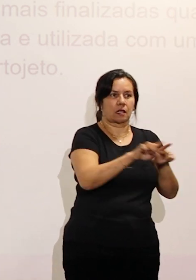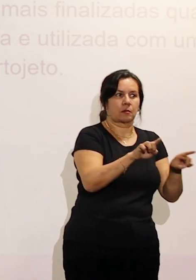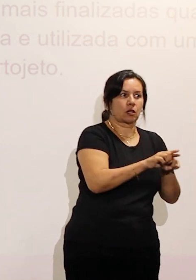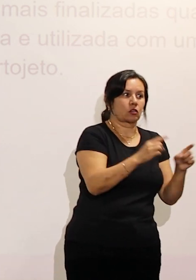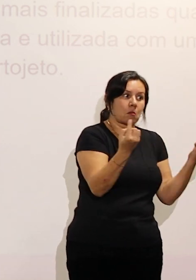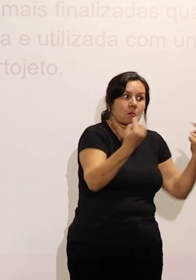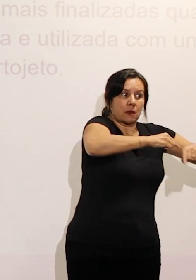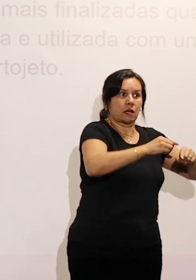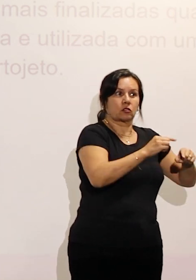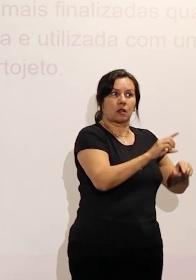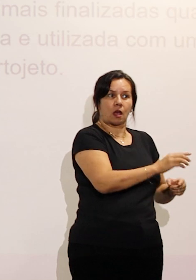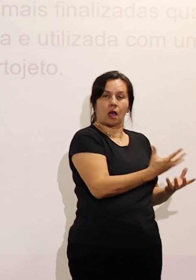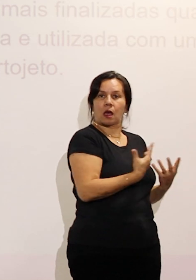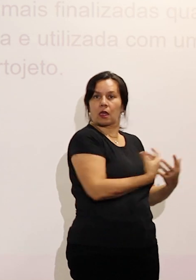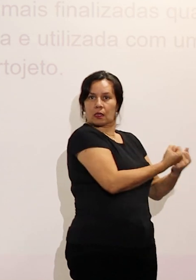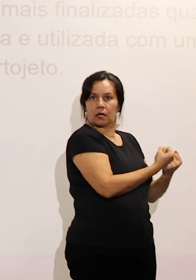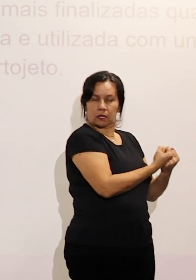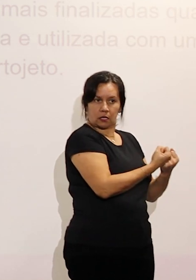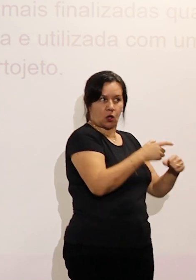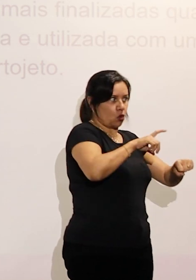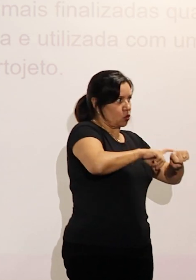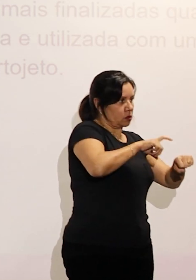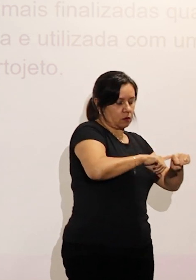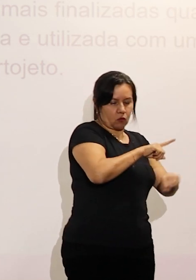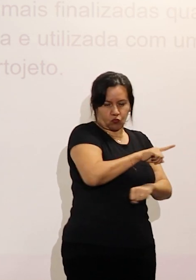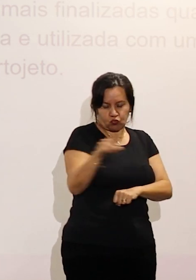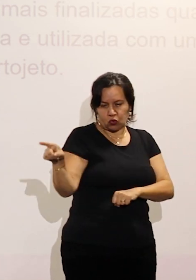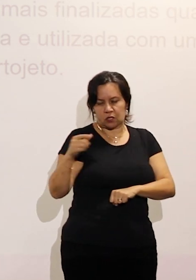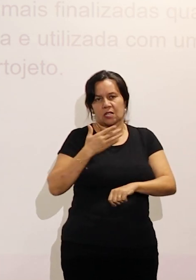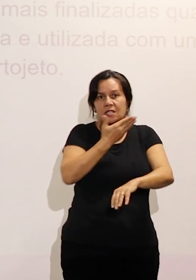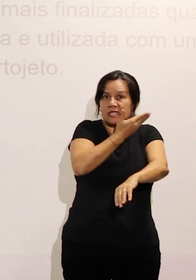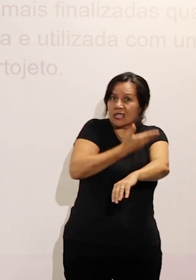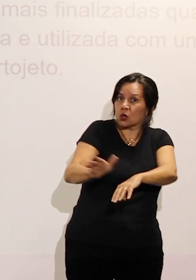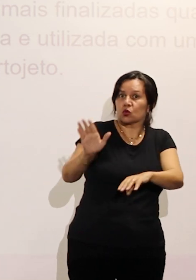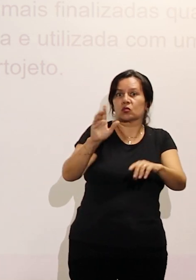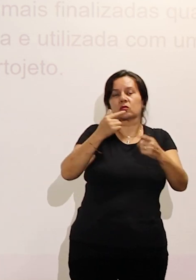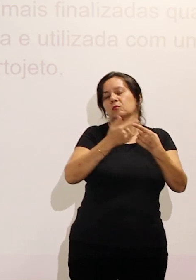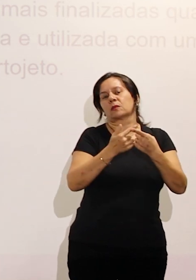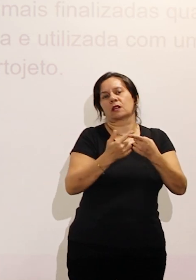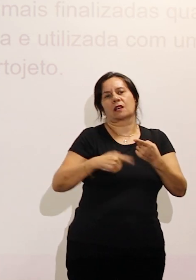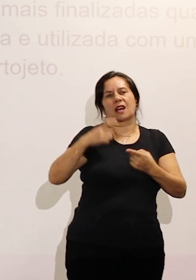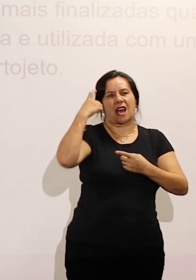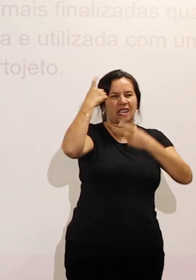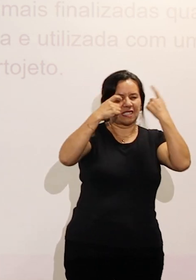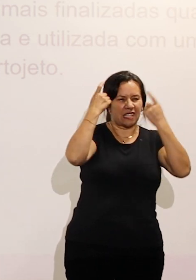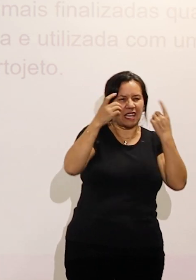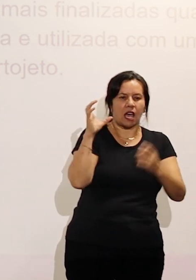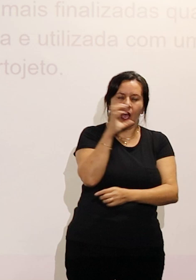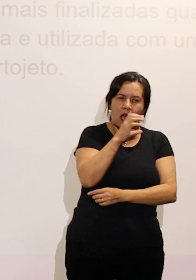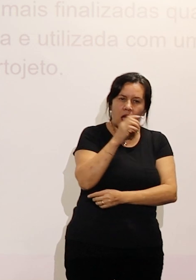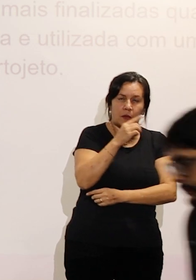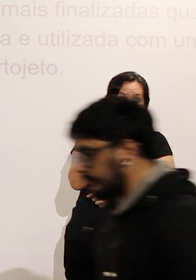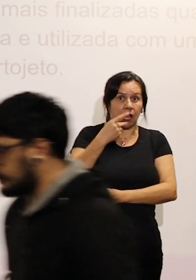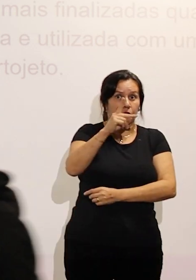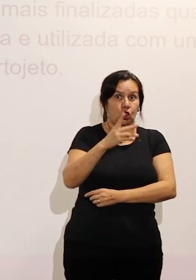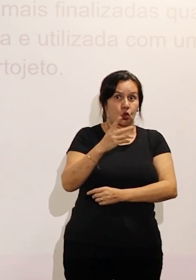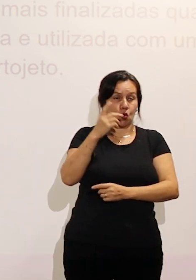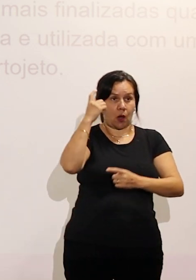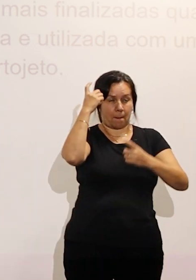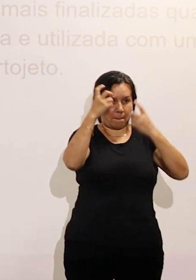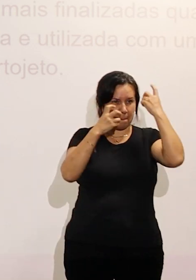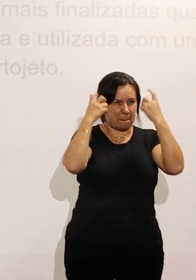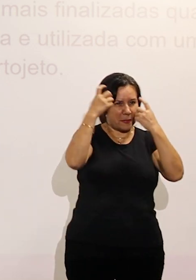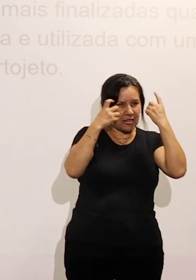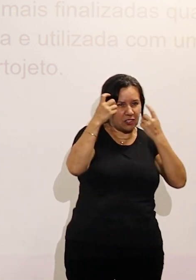um desafio, por exemplo, que tem tempo, você se acostuma a processar as ideias mais rápido, sua cabeça vai aprendendo